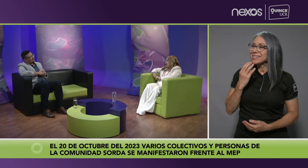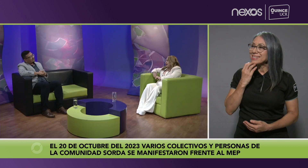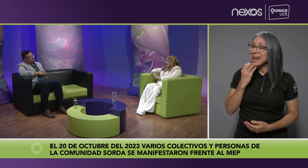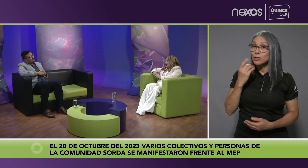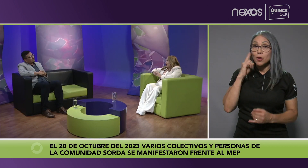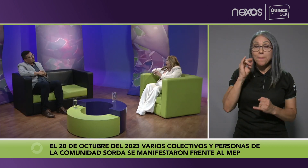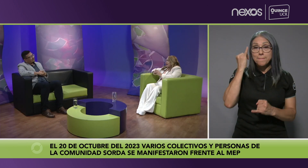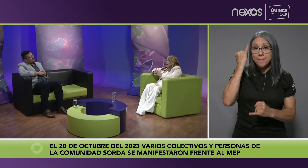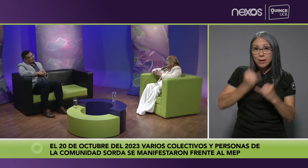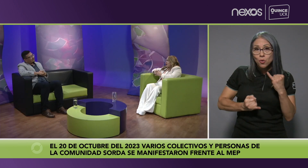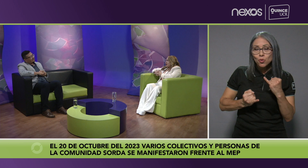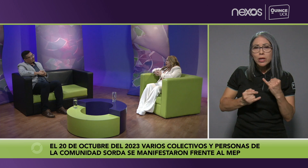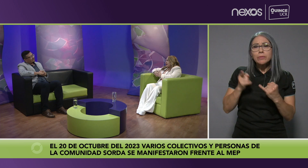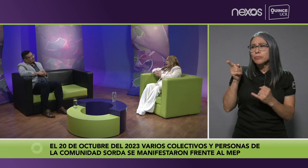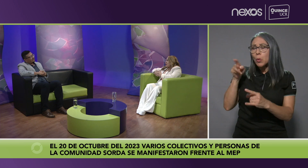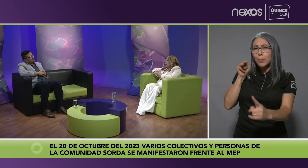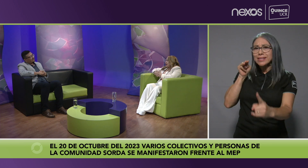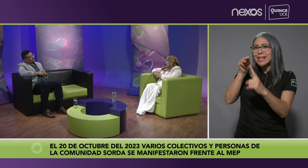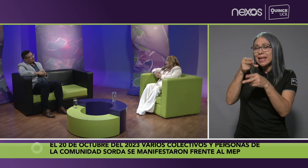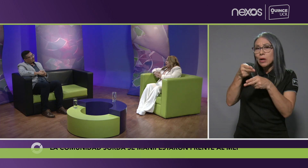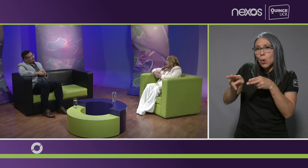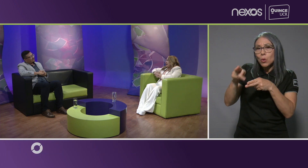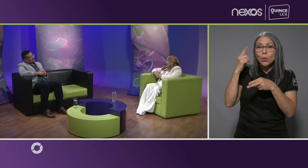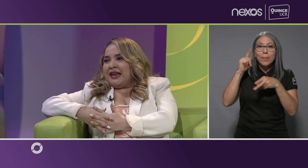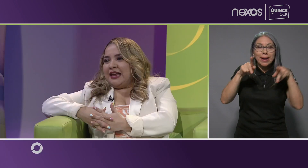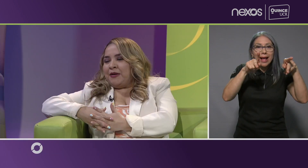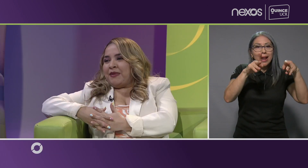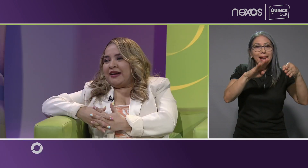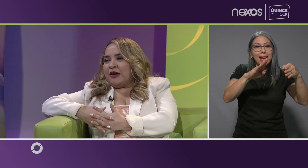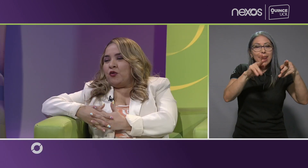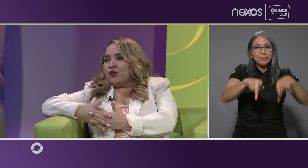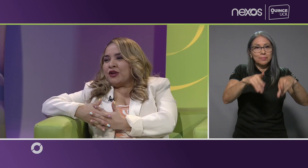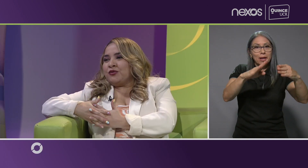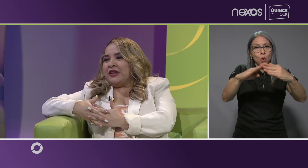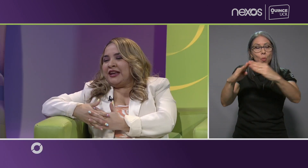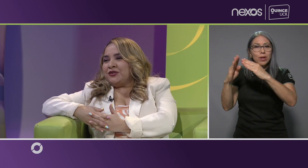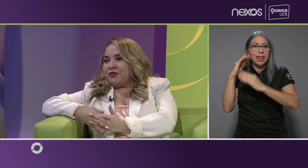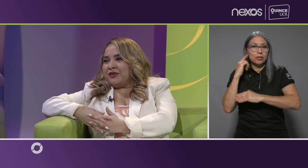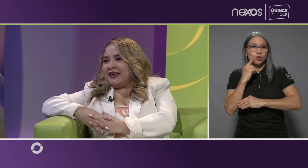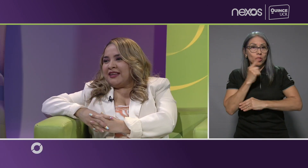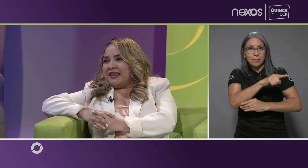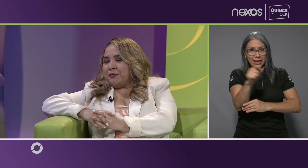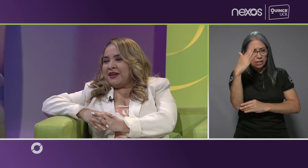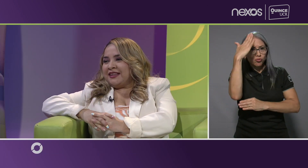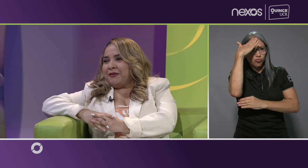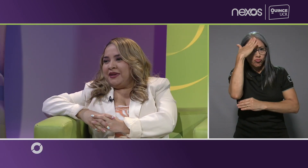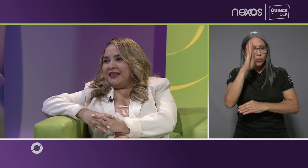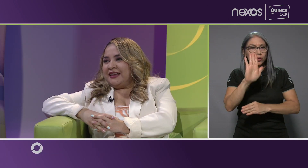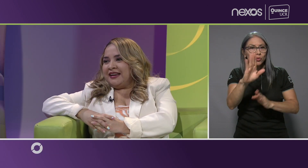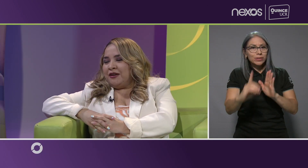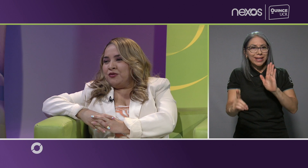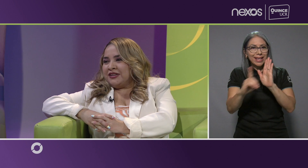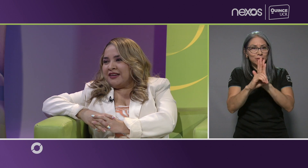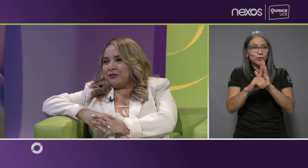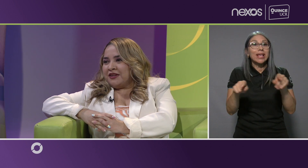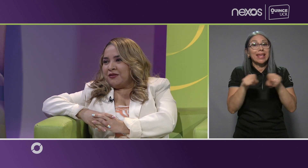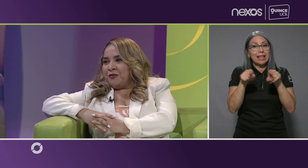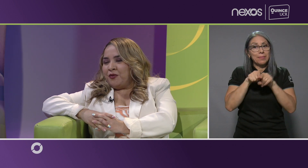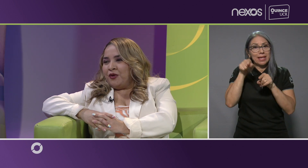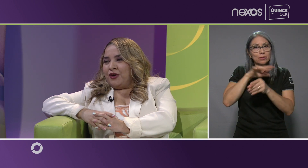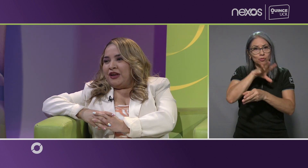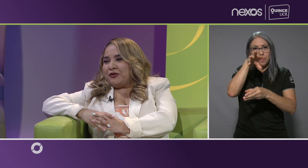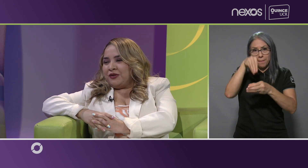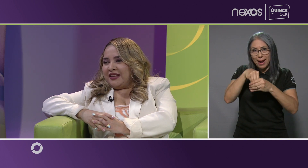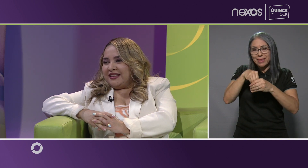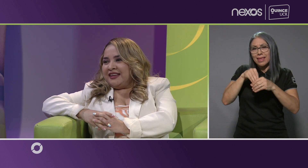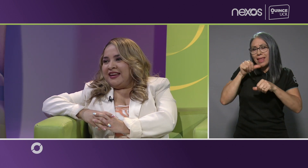para concluir, un mensaje corto, ¿verdad? La comunidad sorda, para que conozca sus derechos, ¿verdad? Que es parte también de la lucha que usted